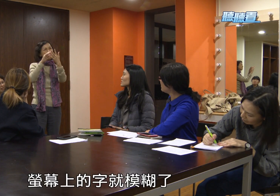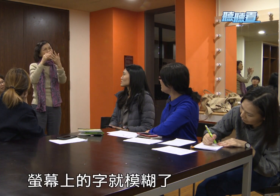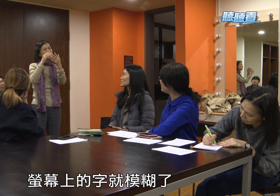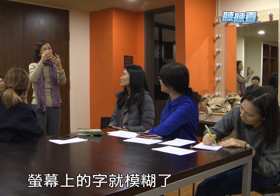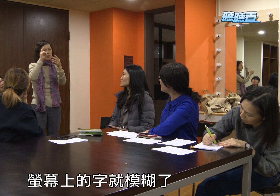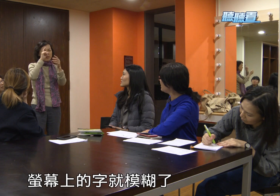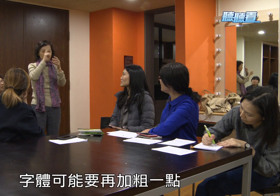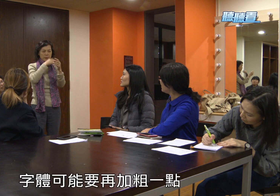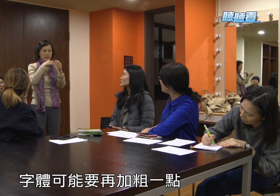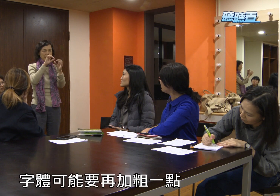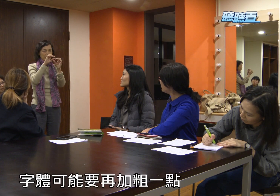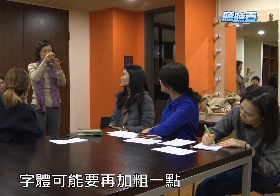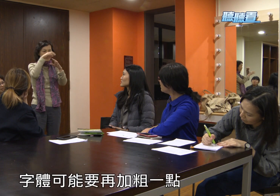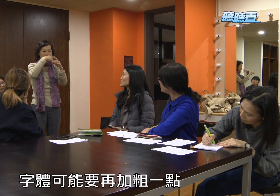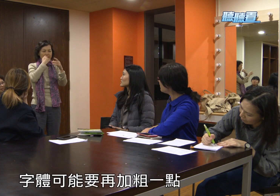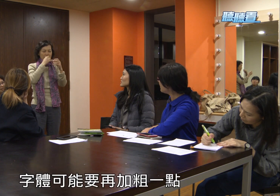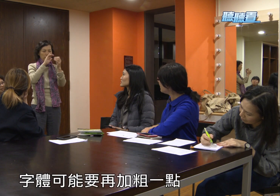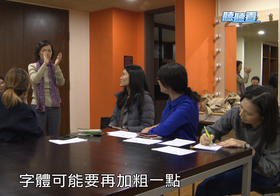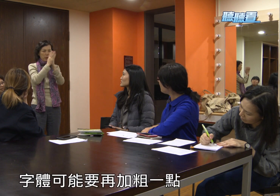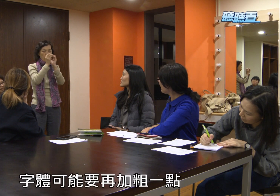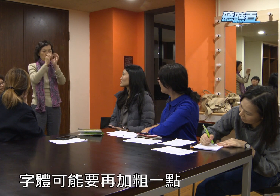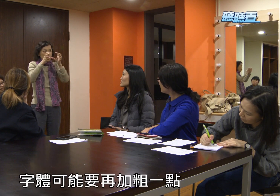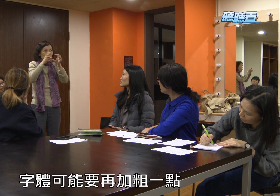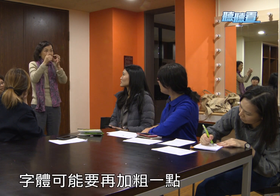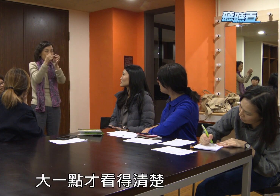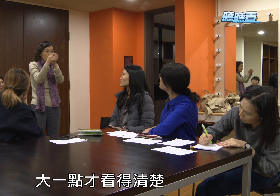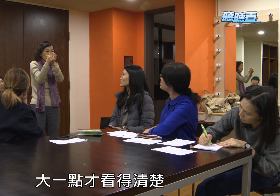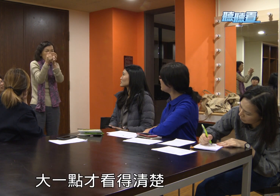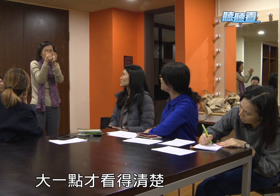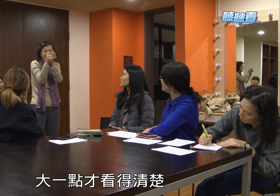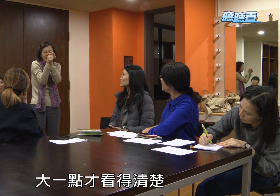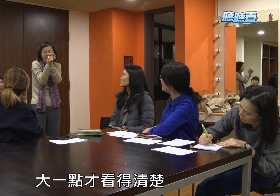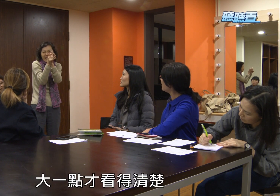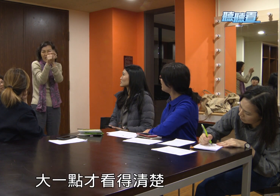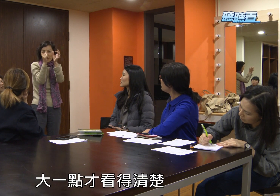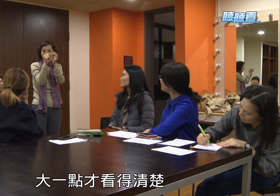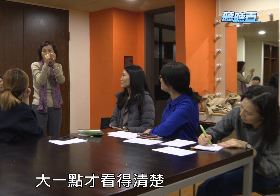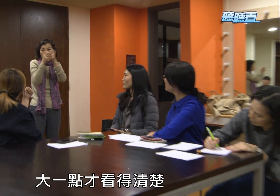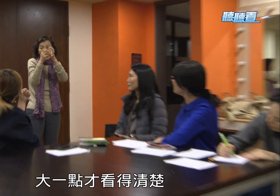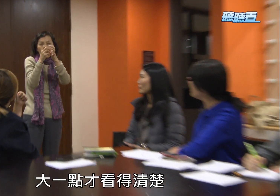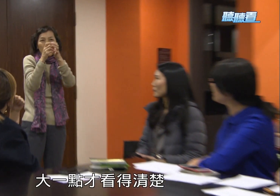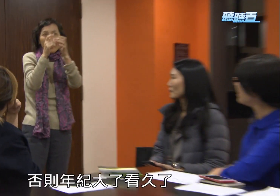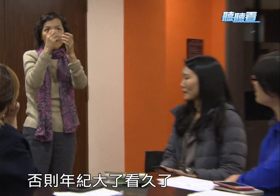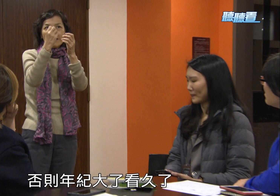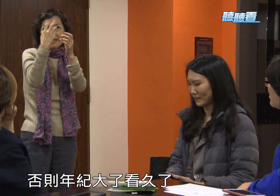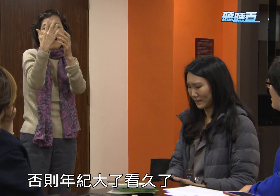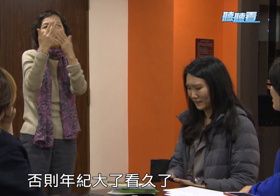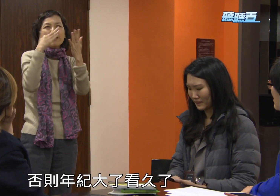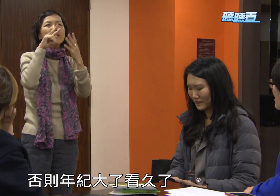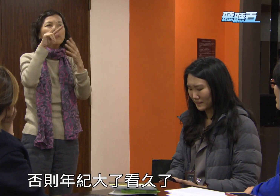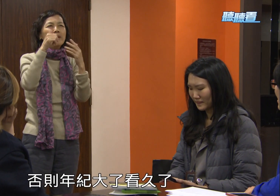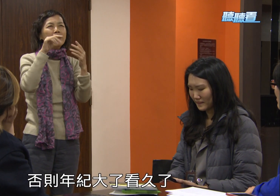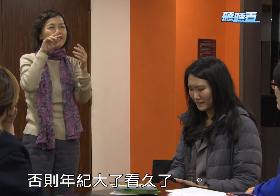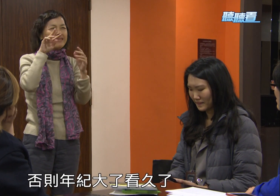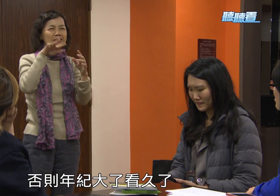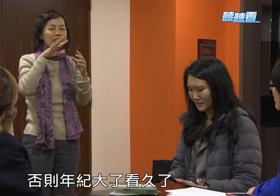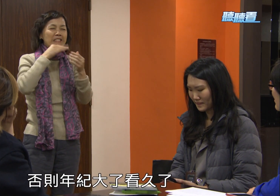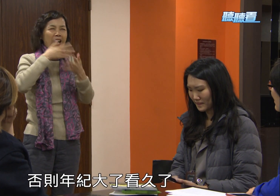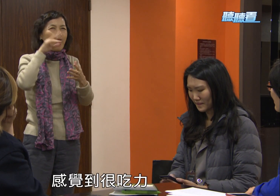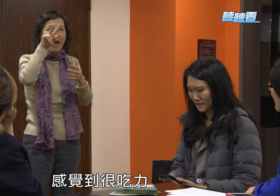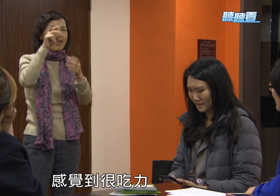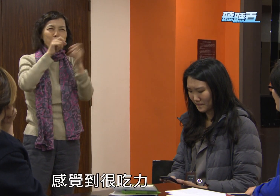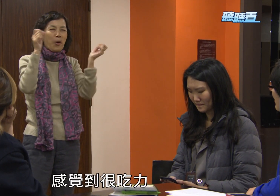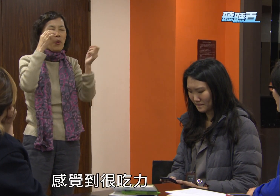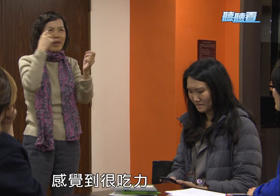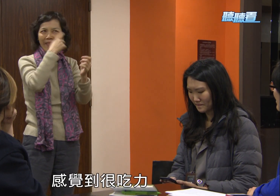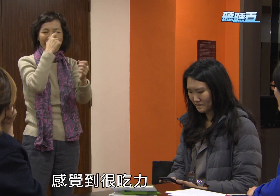糊了，字体可能要再加粗一点大一点才看得清楚，否则年纪大了看久